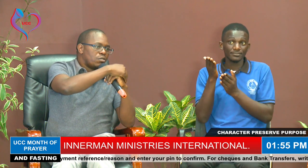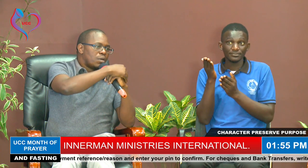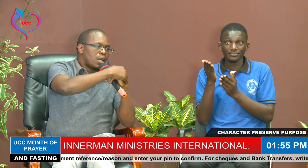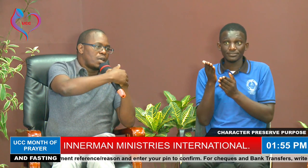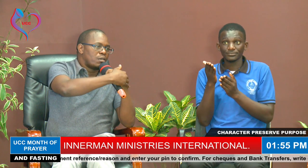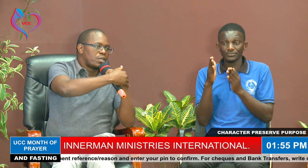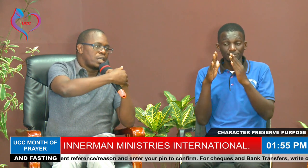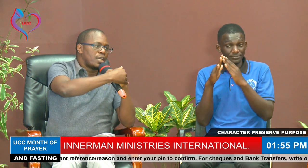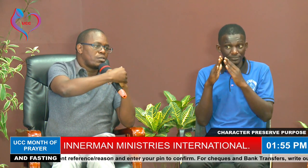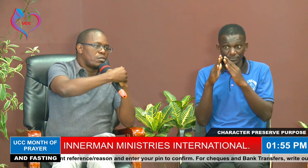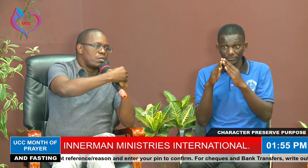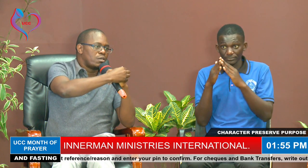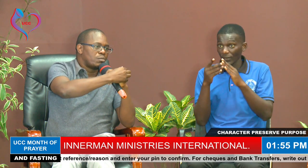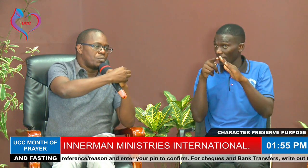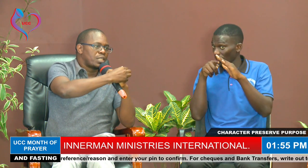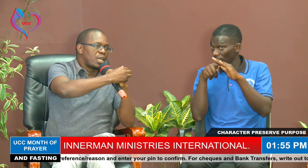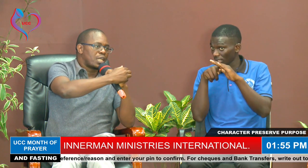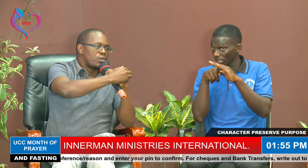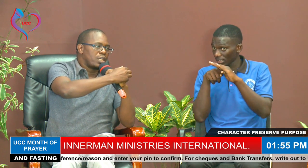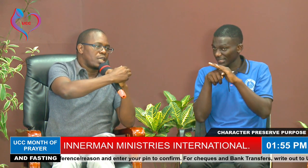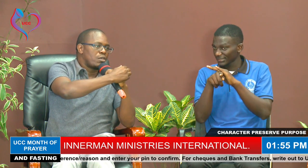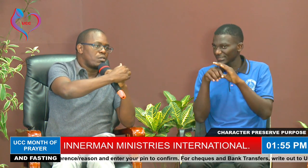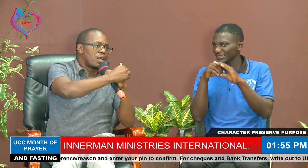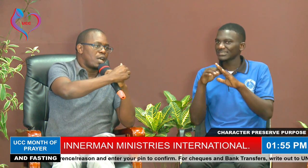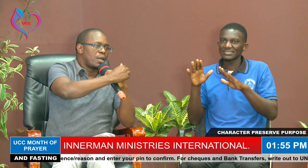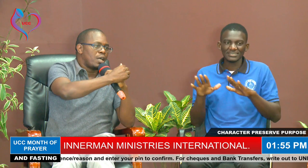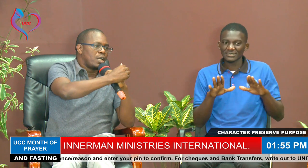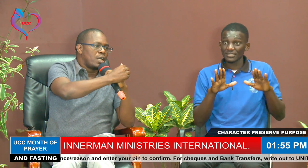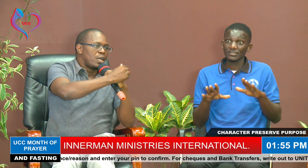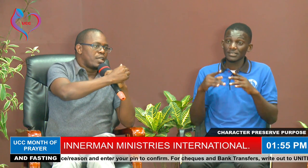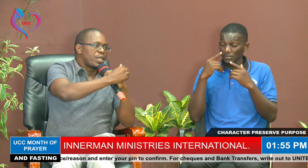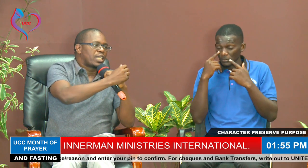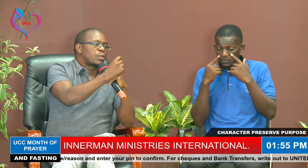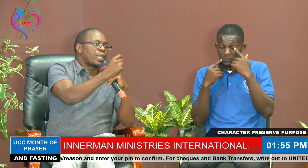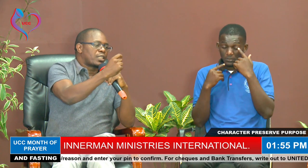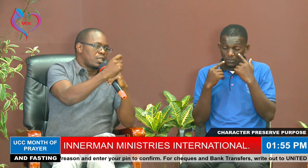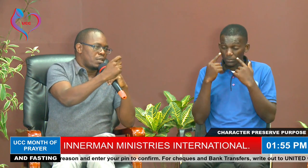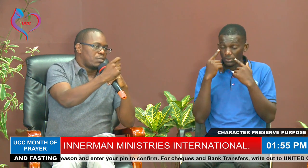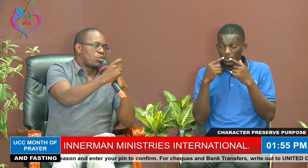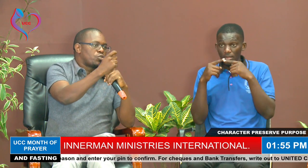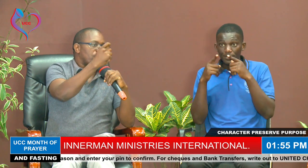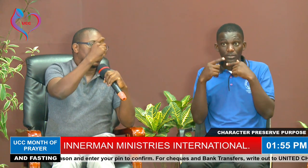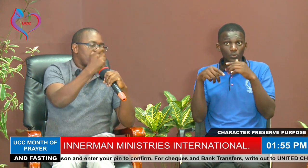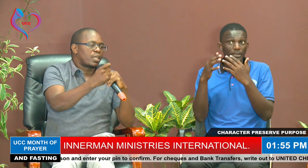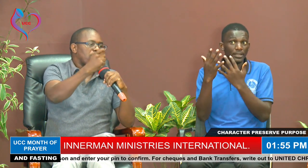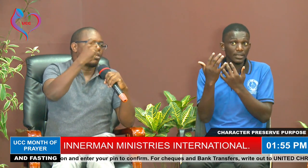yinyumba oyingirayo mu mizare oyingirayo ngokaba ne we expect because of the character you